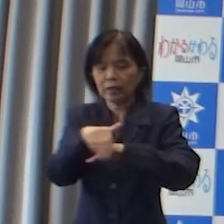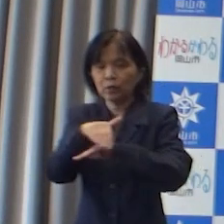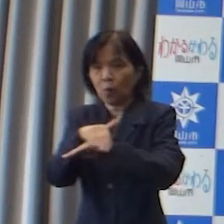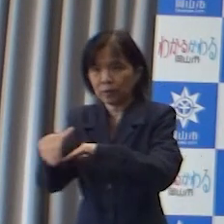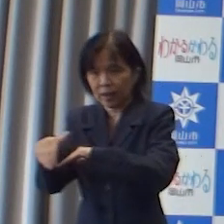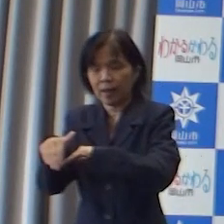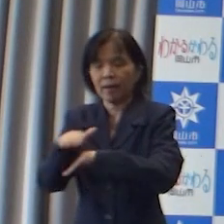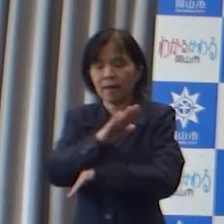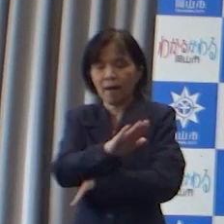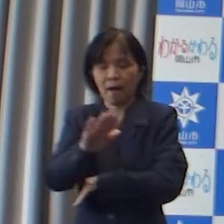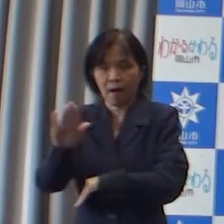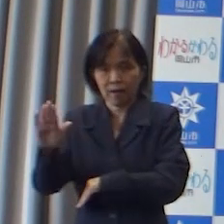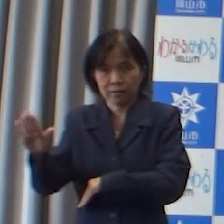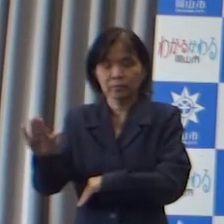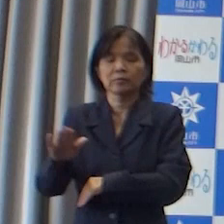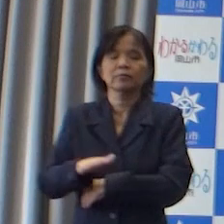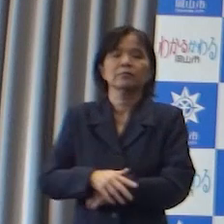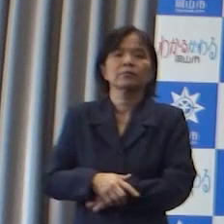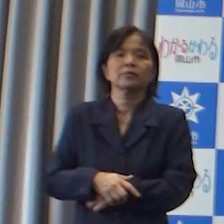している